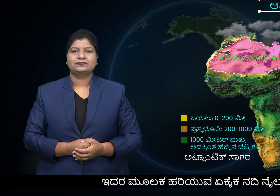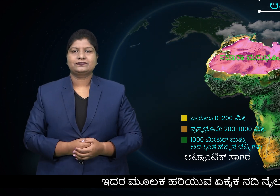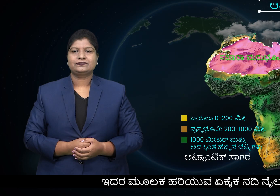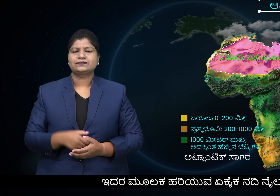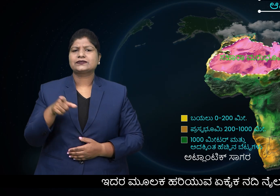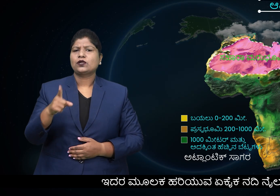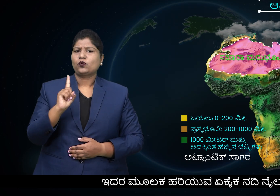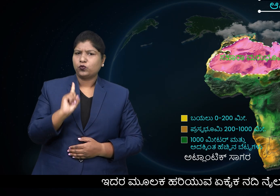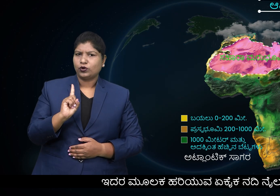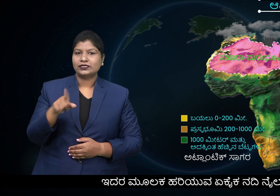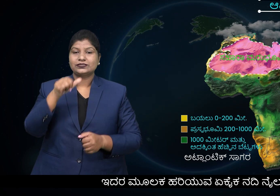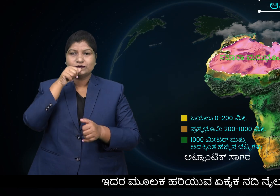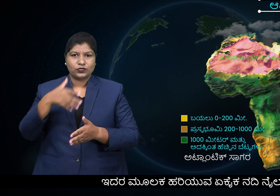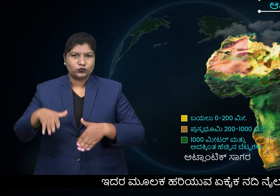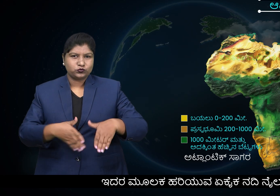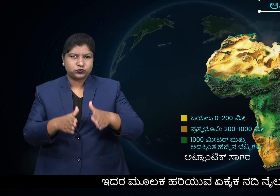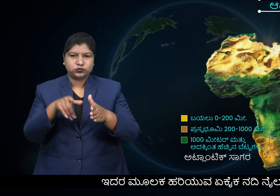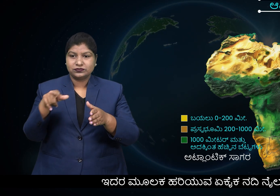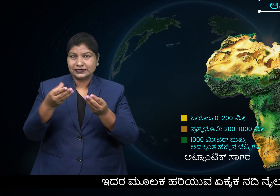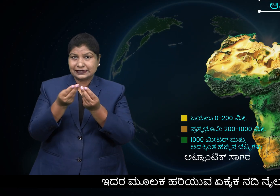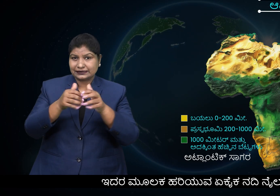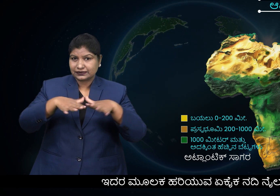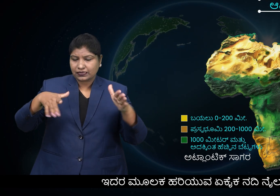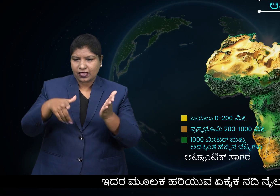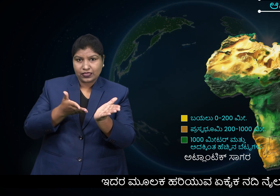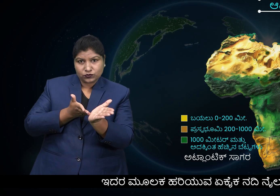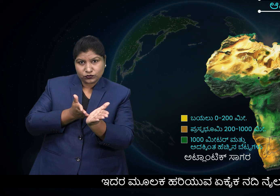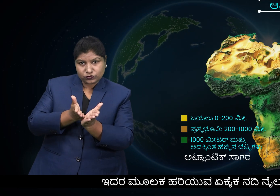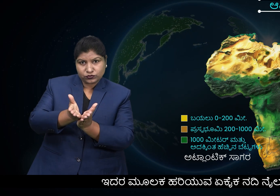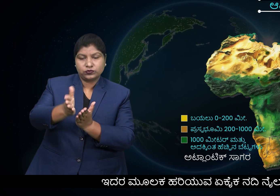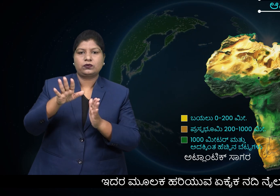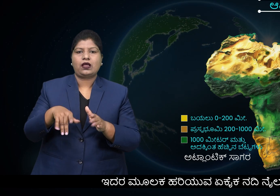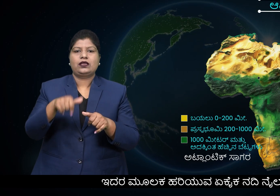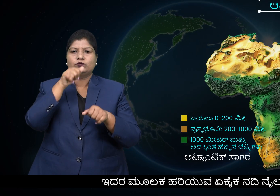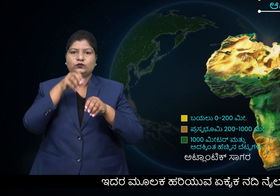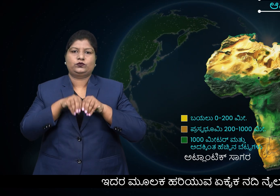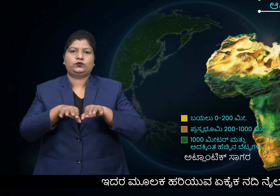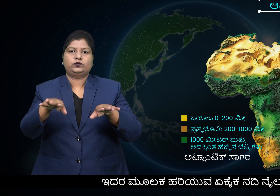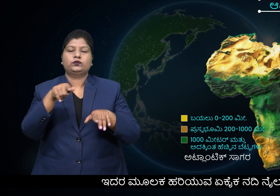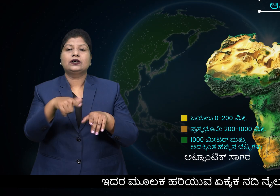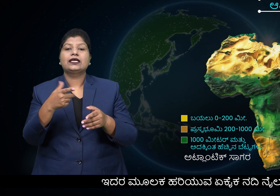ಇದರ ಮೂಲಕ ಹರಿಯುವ ಏಕೈಕ ನದಿ ನೈಲ್.